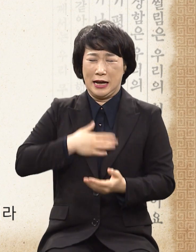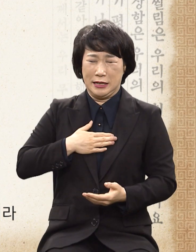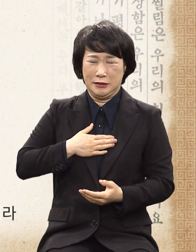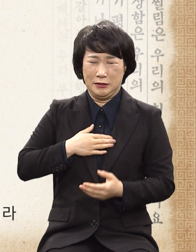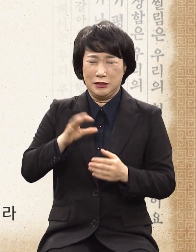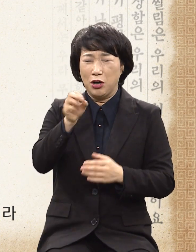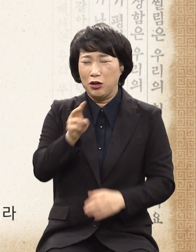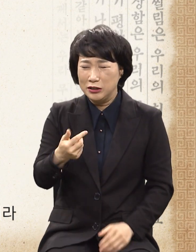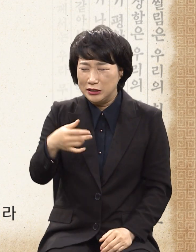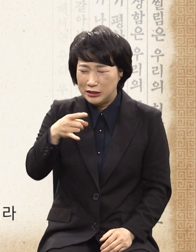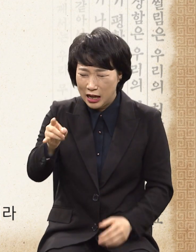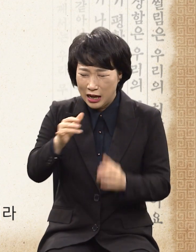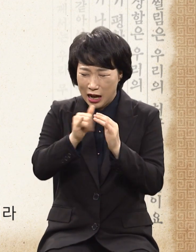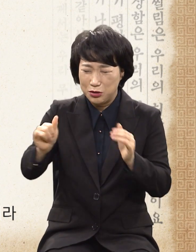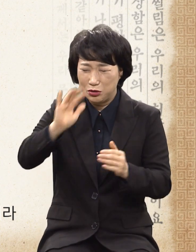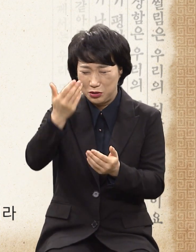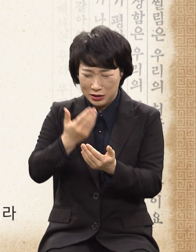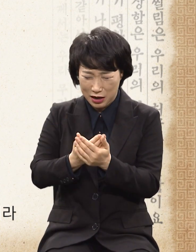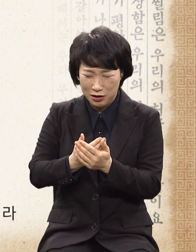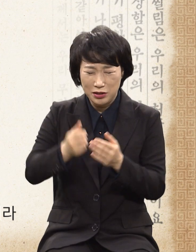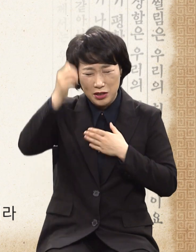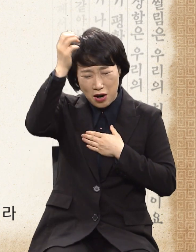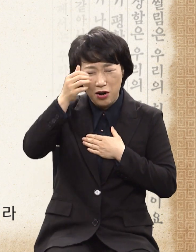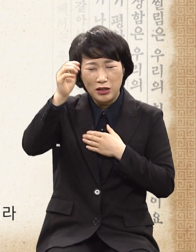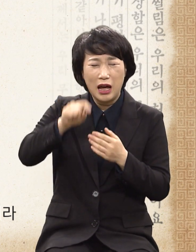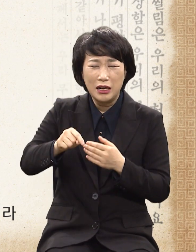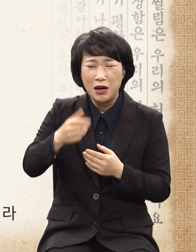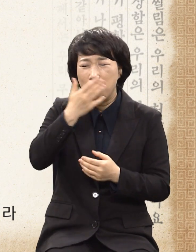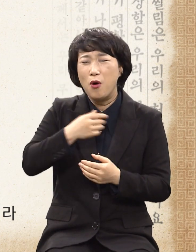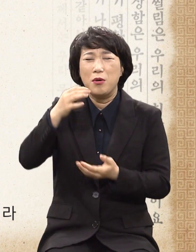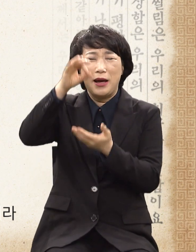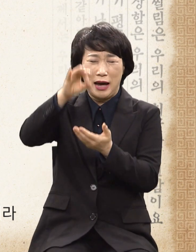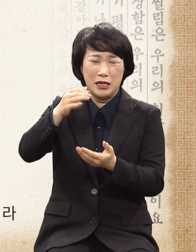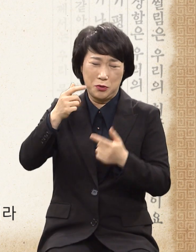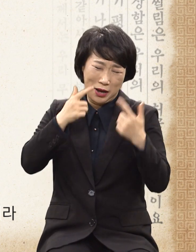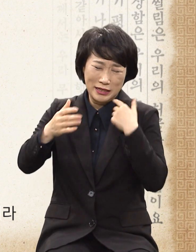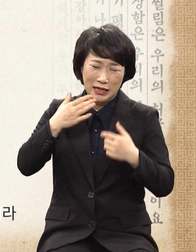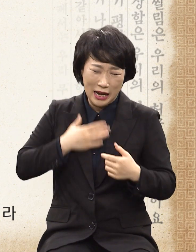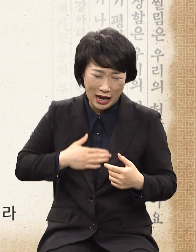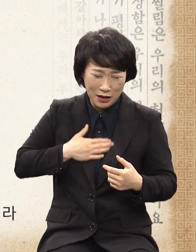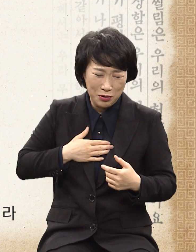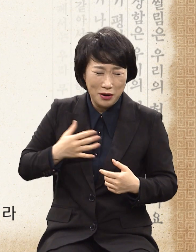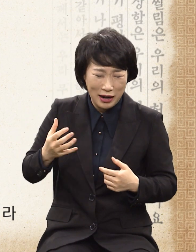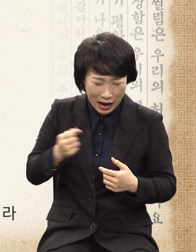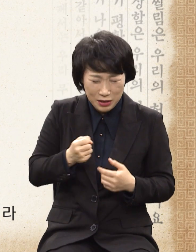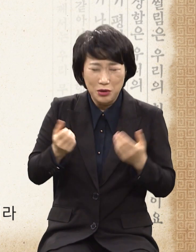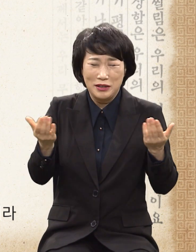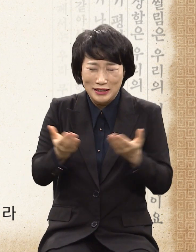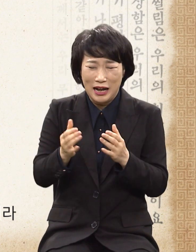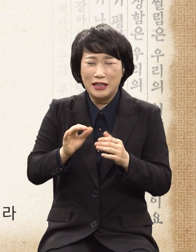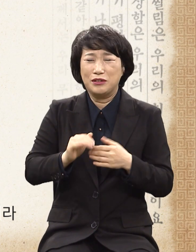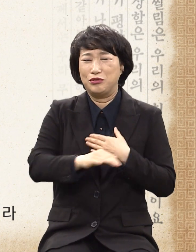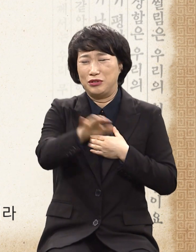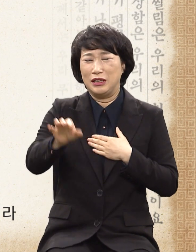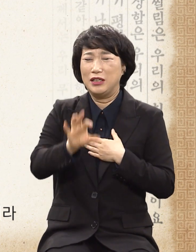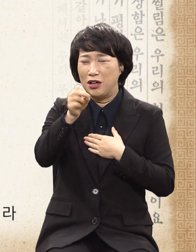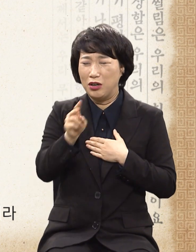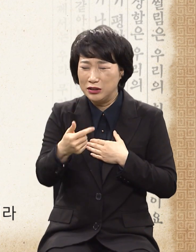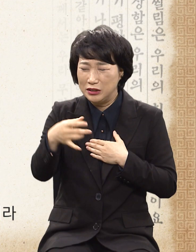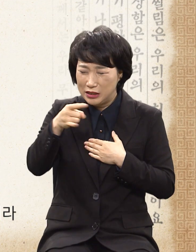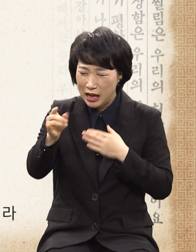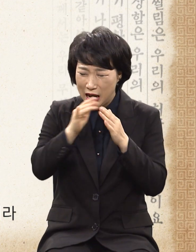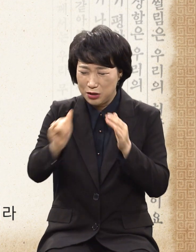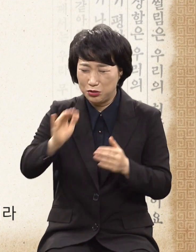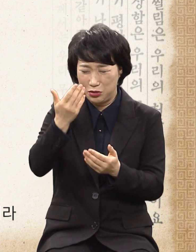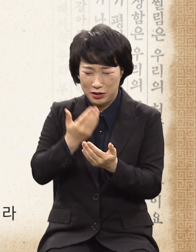연세가족이 되게 도와주시옵시고 영적인 그만큼 복음의 가치를 들고 일하는 연세가족이 되게 도와주시옵소서.